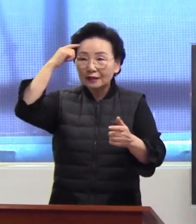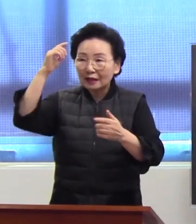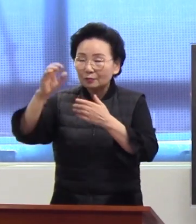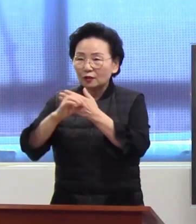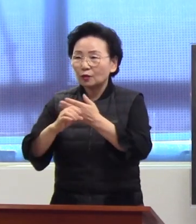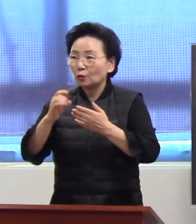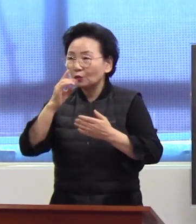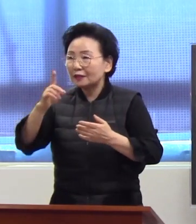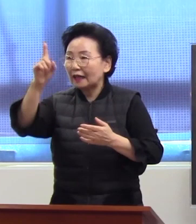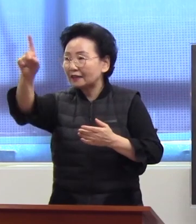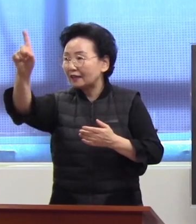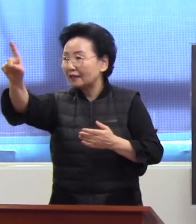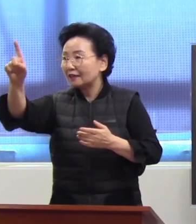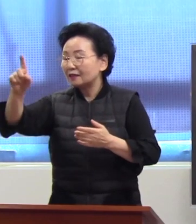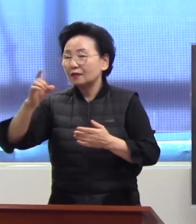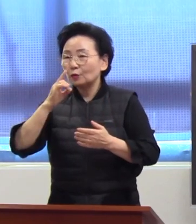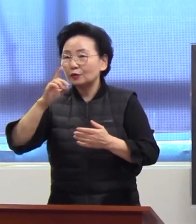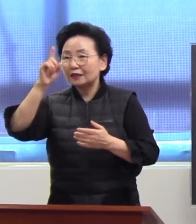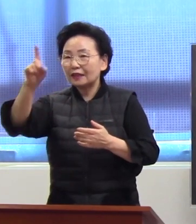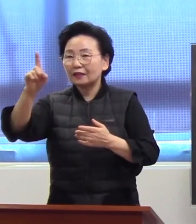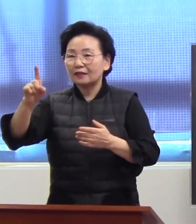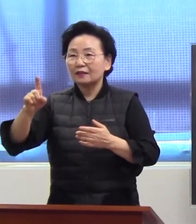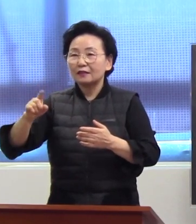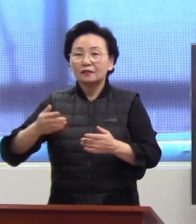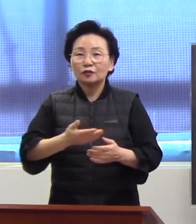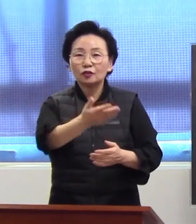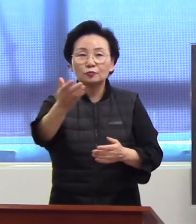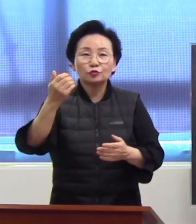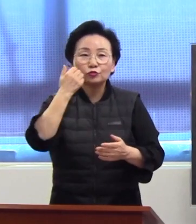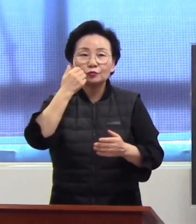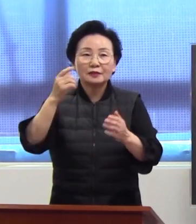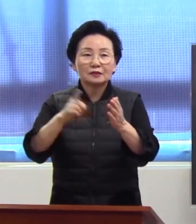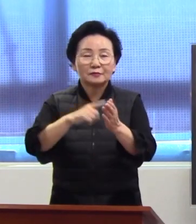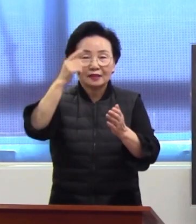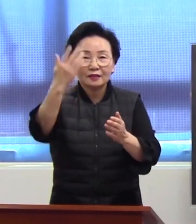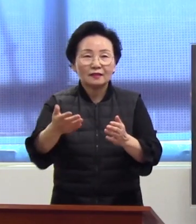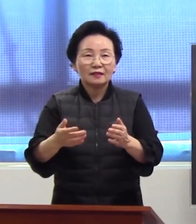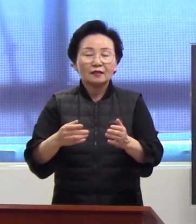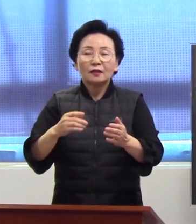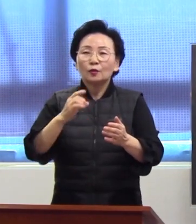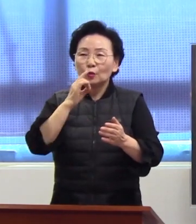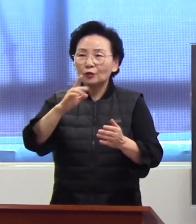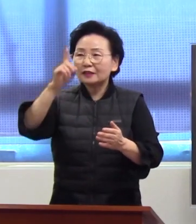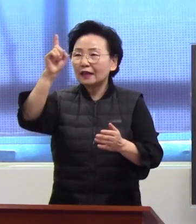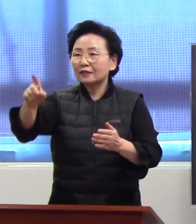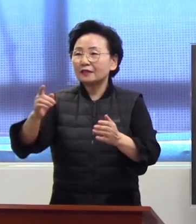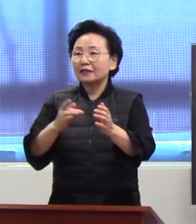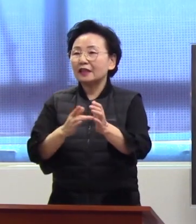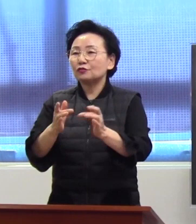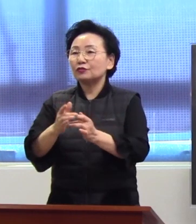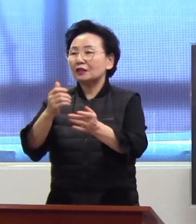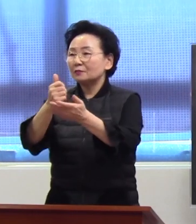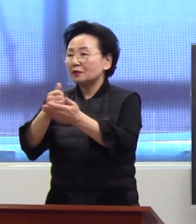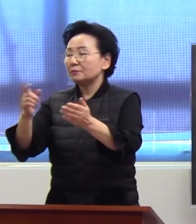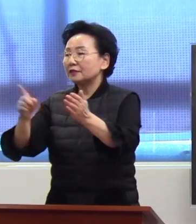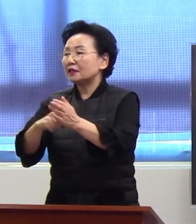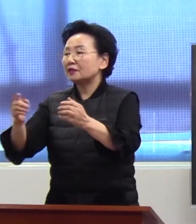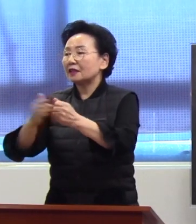왜냐하면 오직 하나. 여러분 누구 믿습니까? 오직 하나 예수님을 믿기